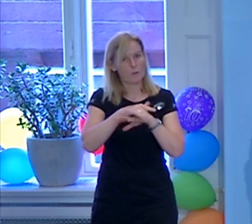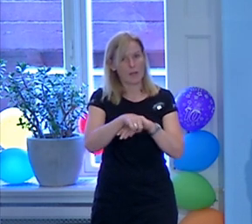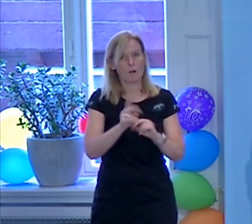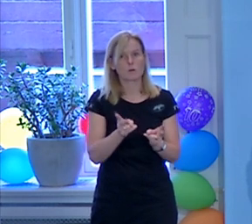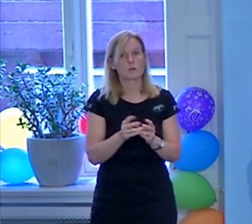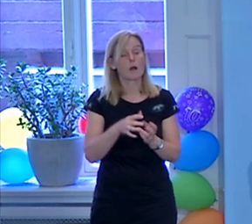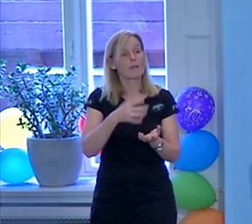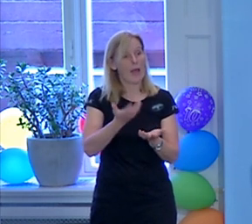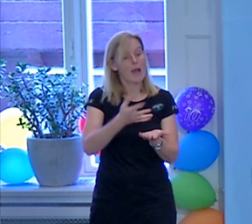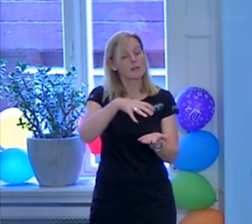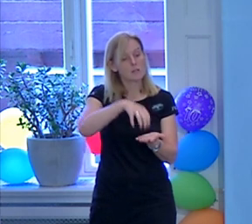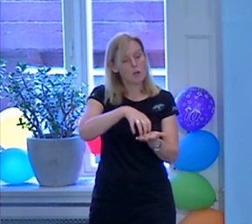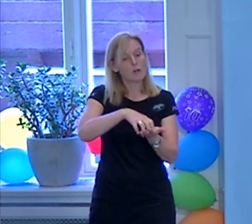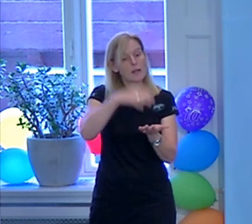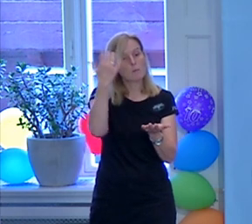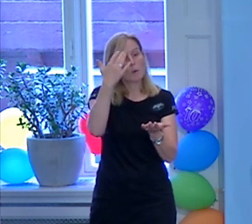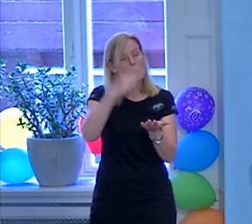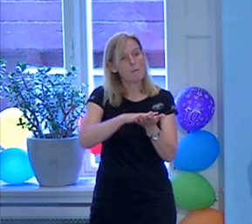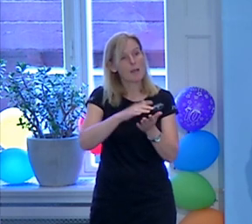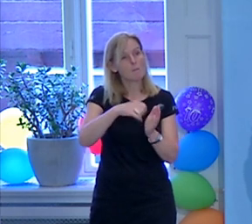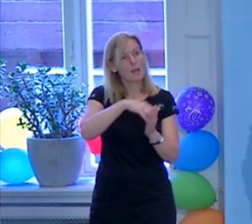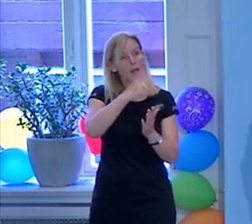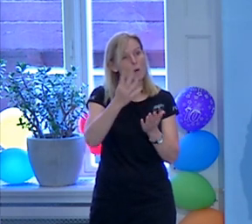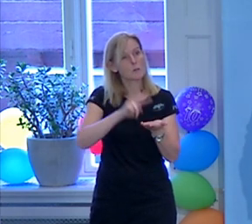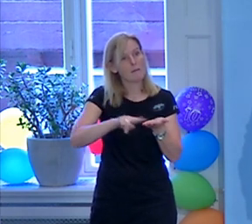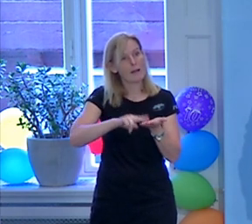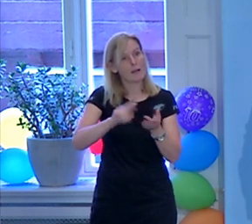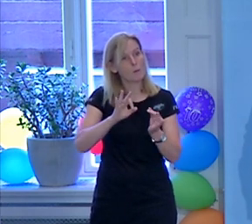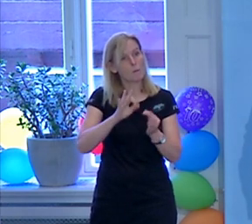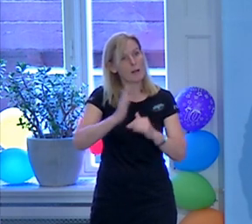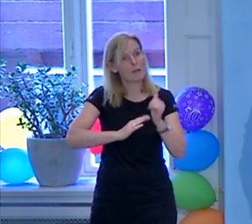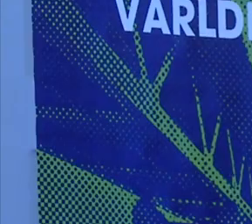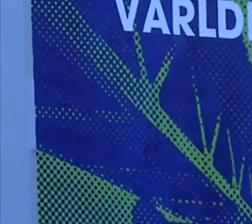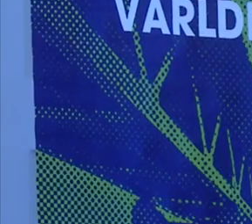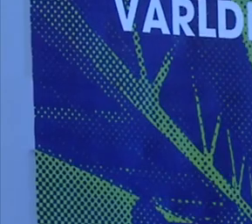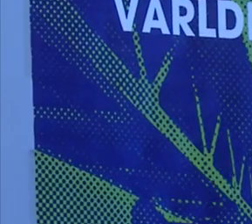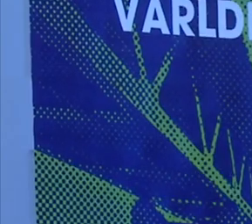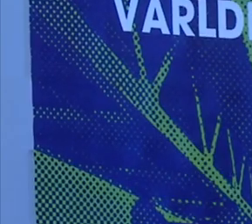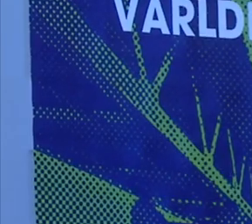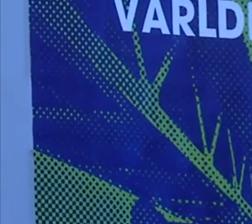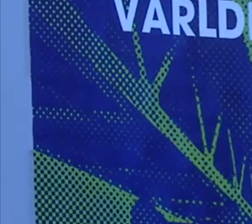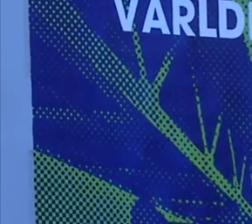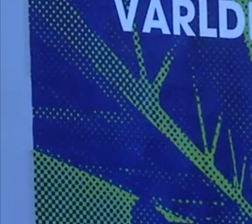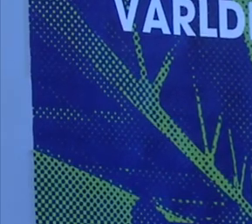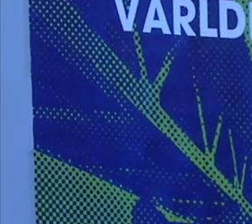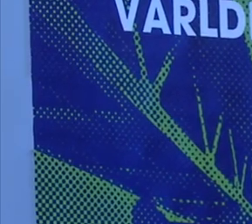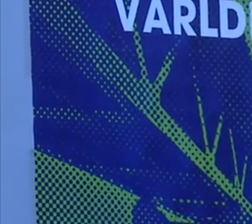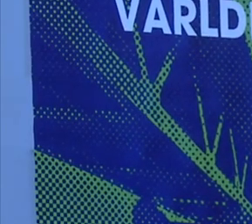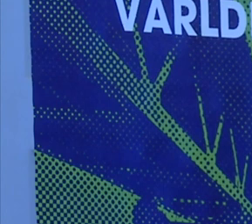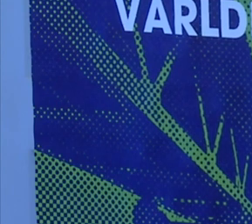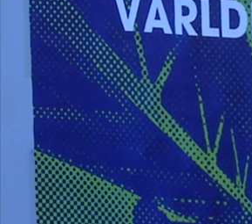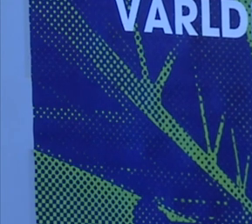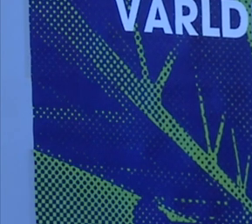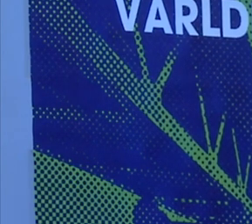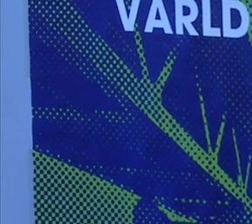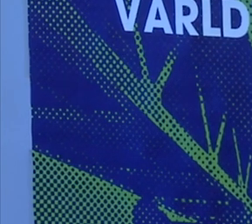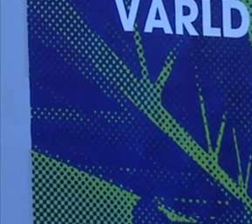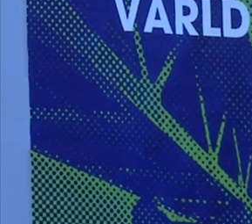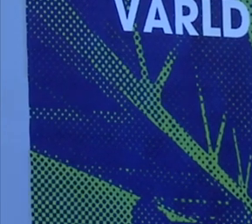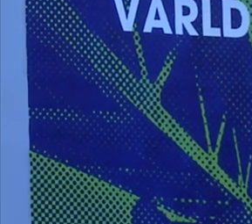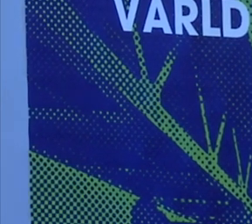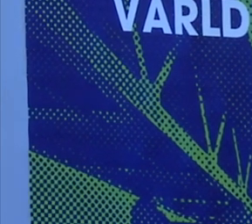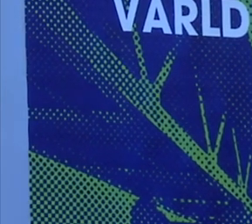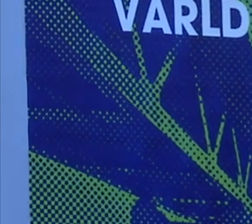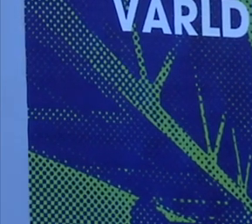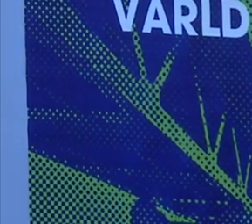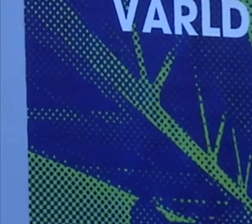det här är ju en statlig problem, det här med Migrationsverket och hur man hanterar detta. Och man har ju International Citizen Hub. Hur är